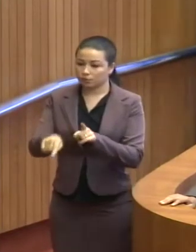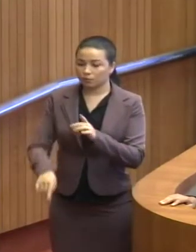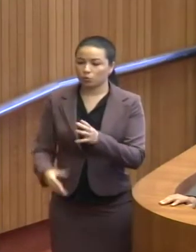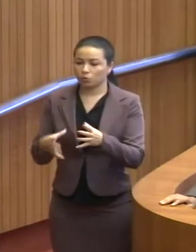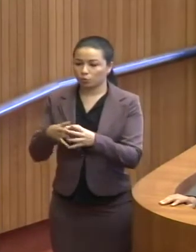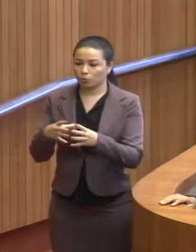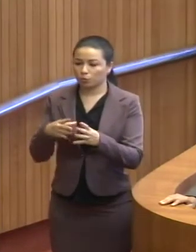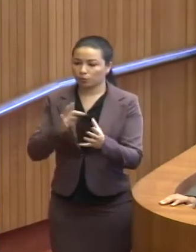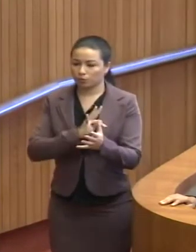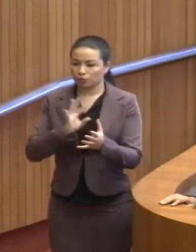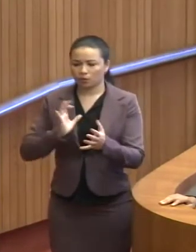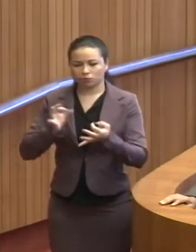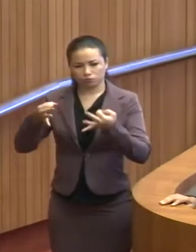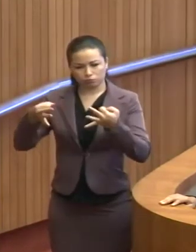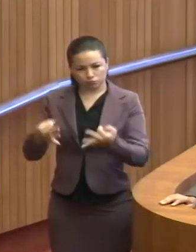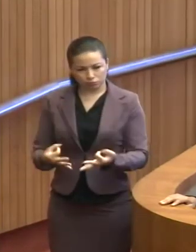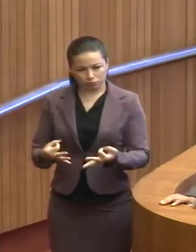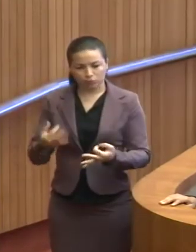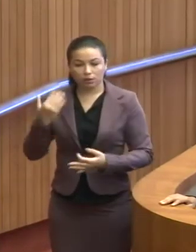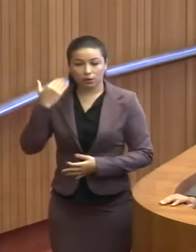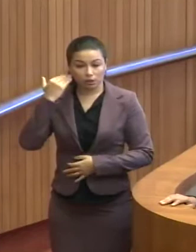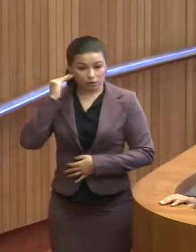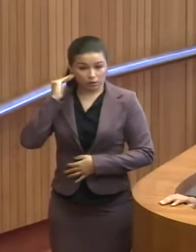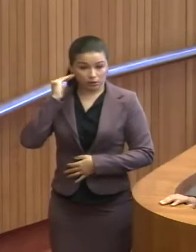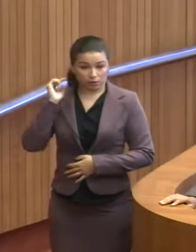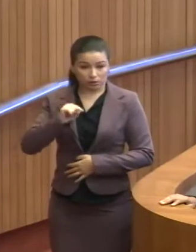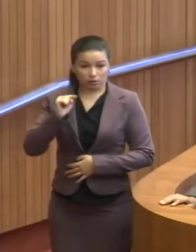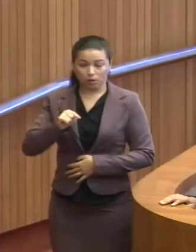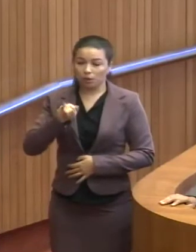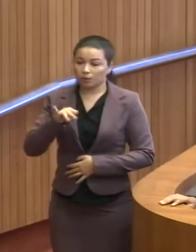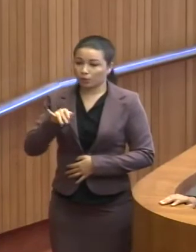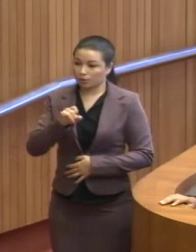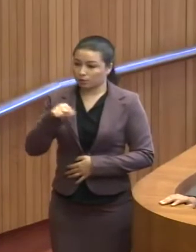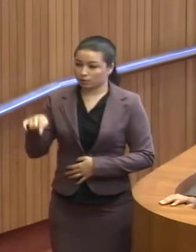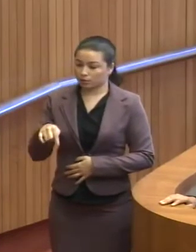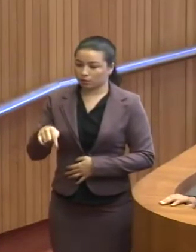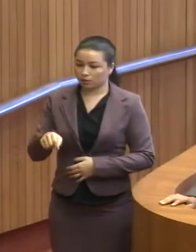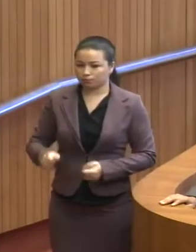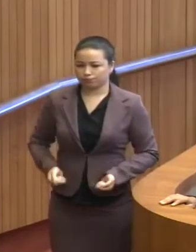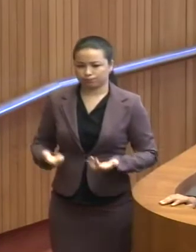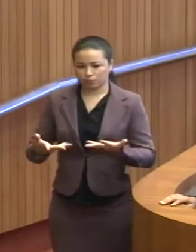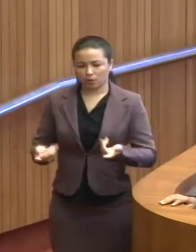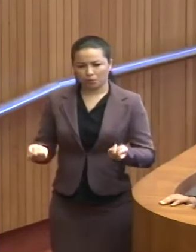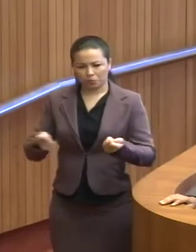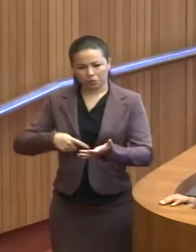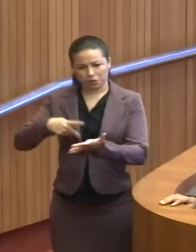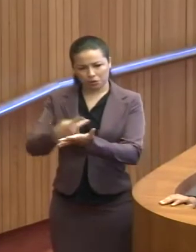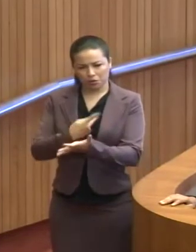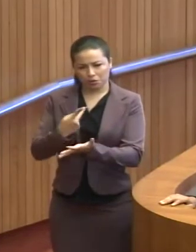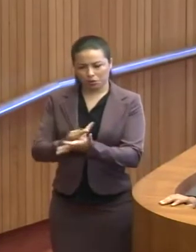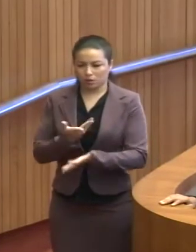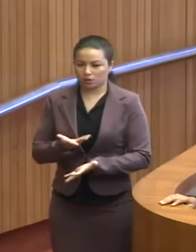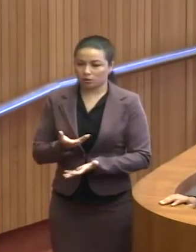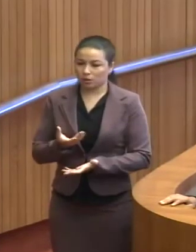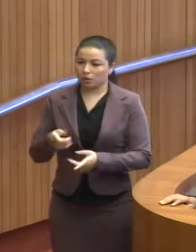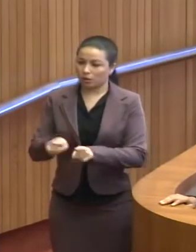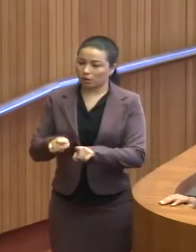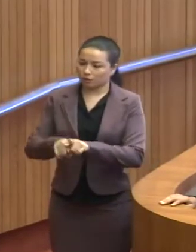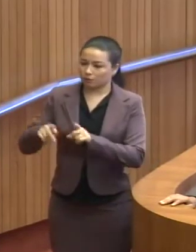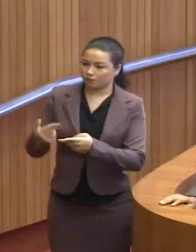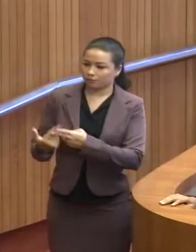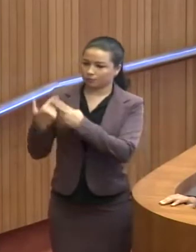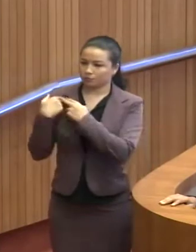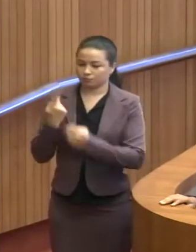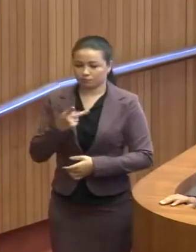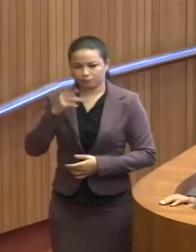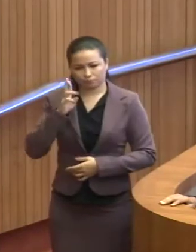técnica acertadamente entendeu que a impugnação de despesas supostamente irregulares e a